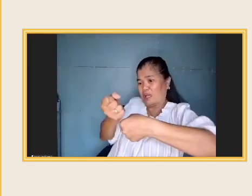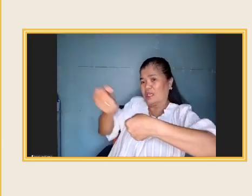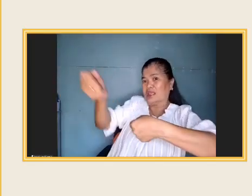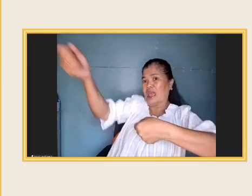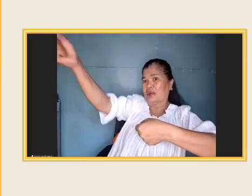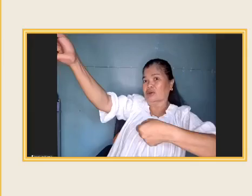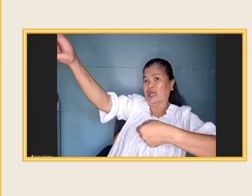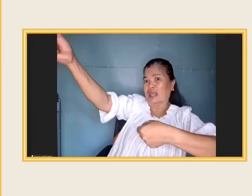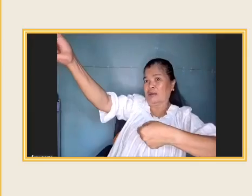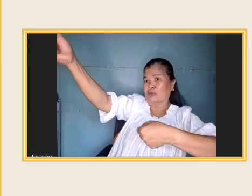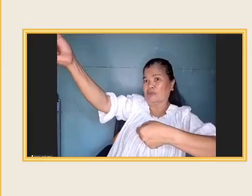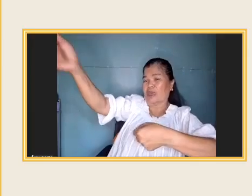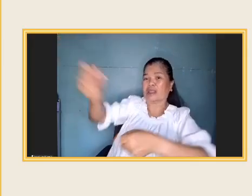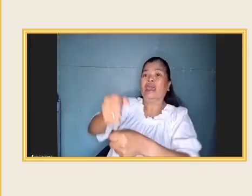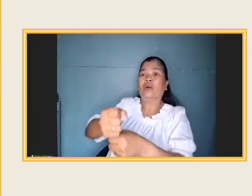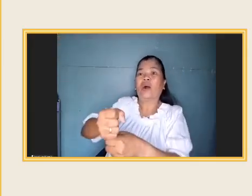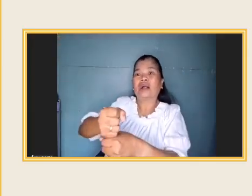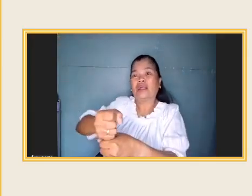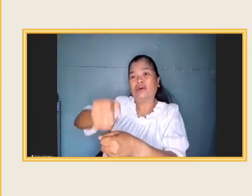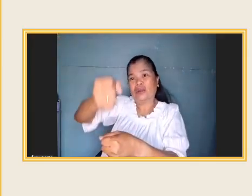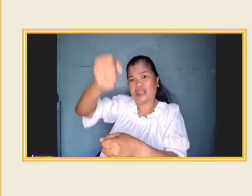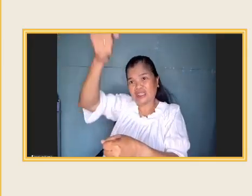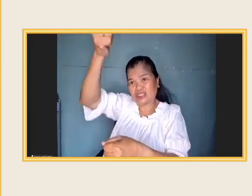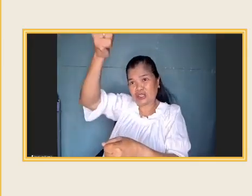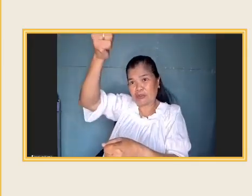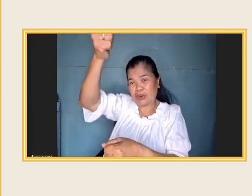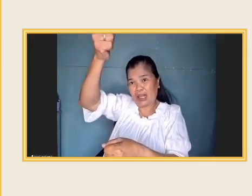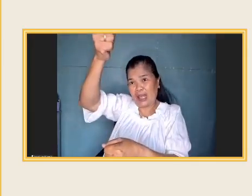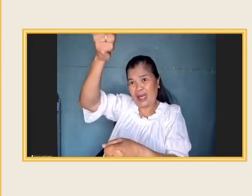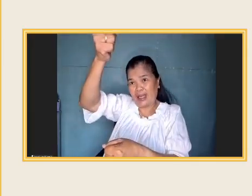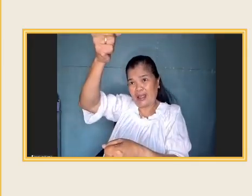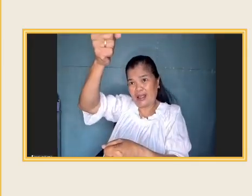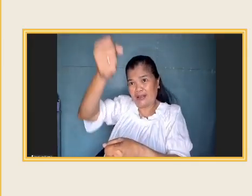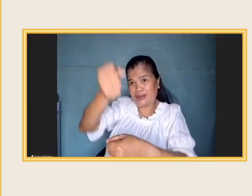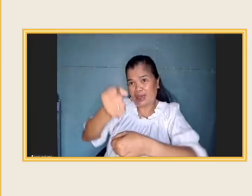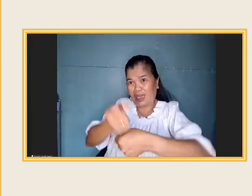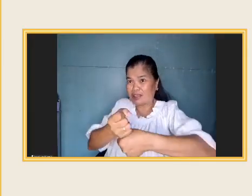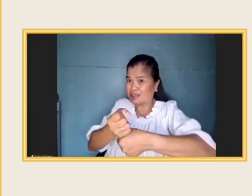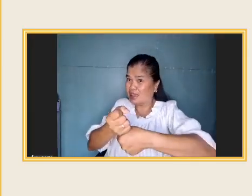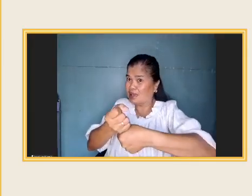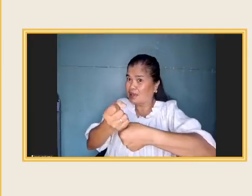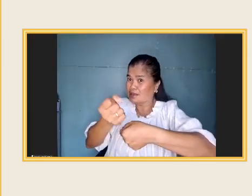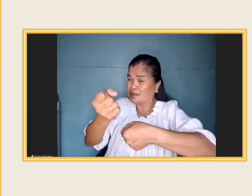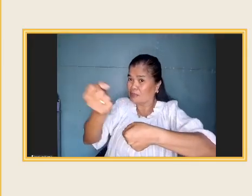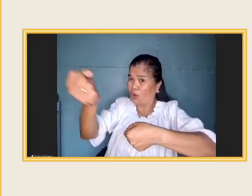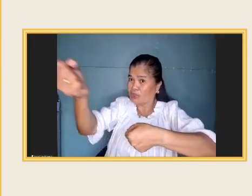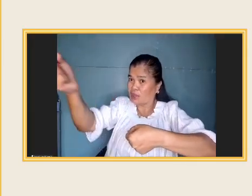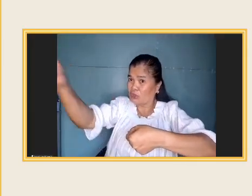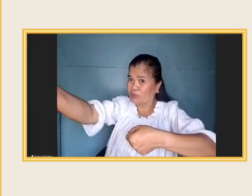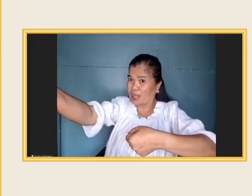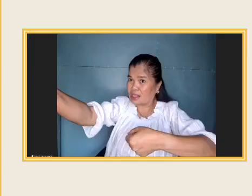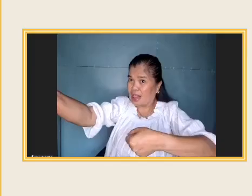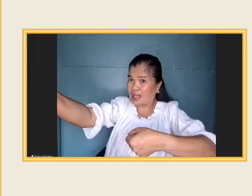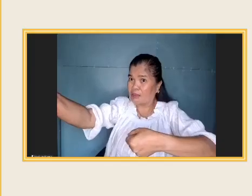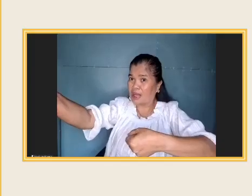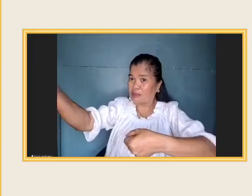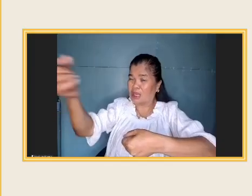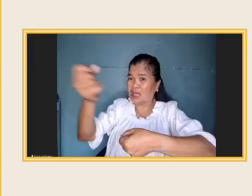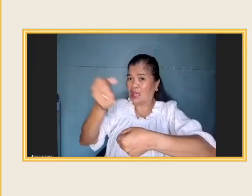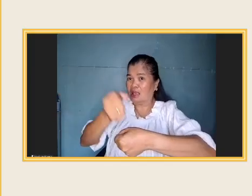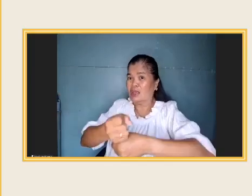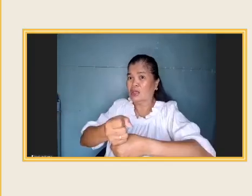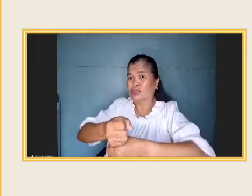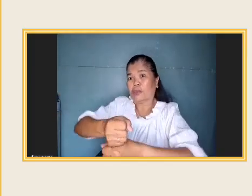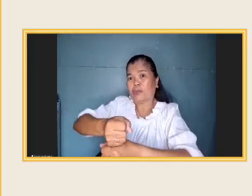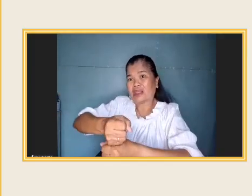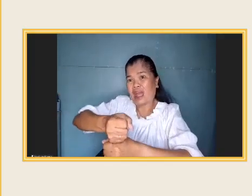pagbukas. Pag ganyan, diagonal, ang movement. Huwag ganon kasi that's umbrella. Okay? See? Konting movement lang, iba ng